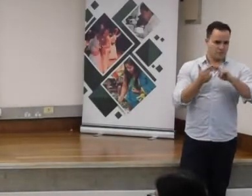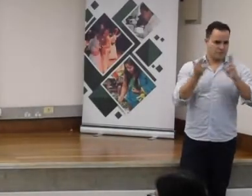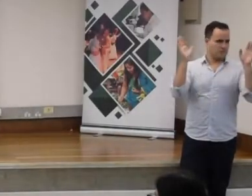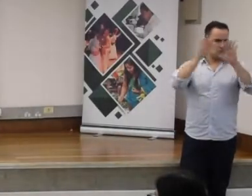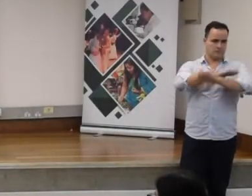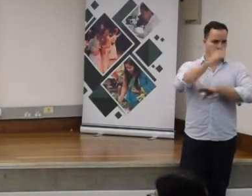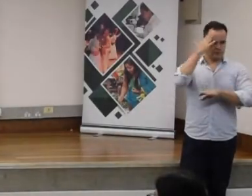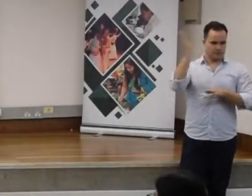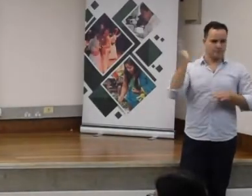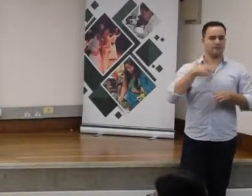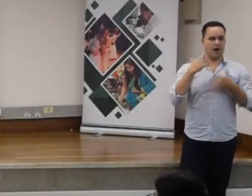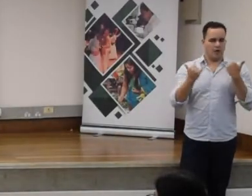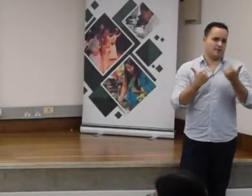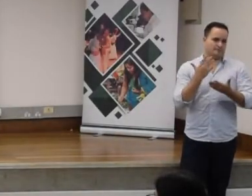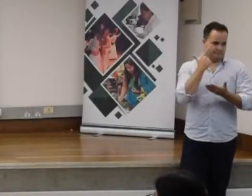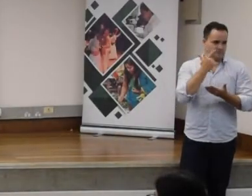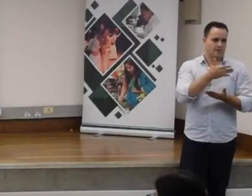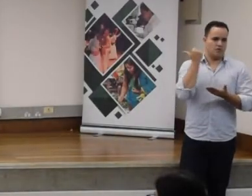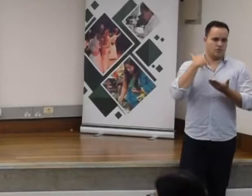de la institución.